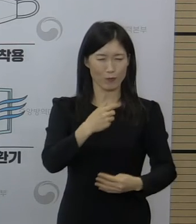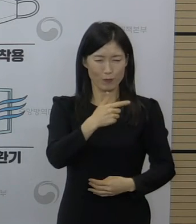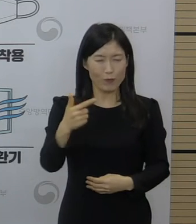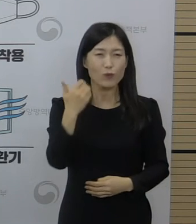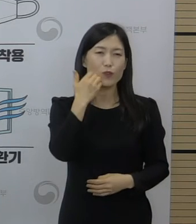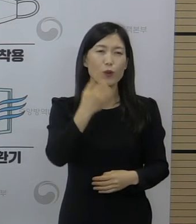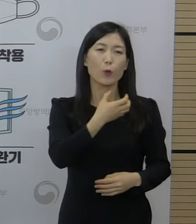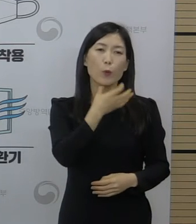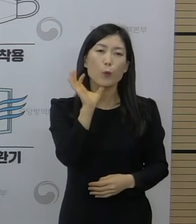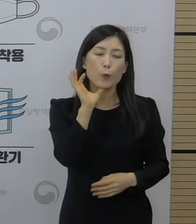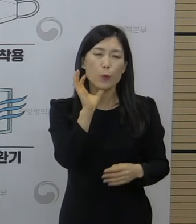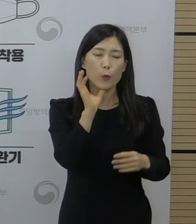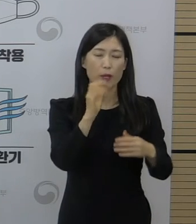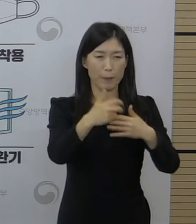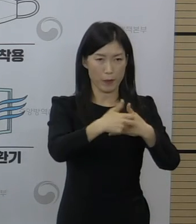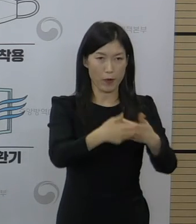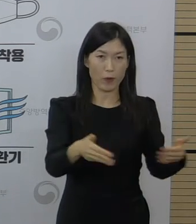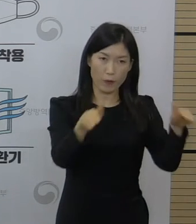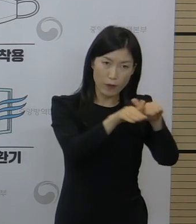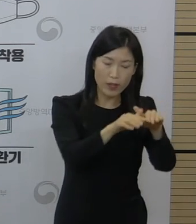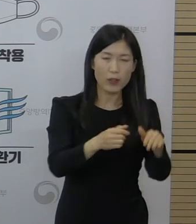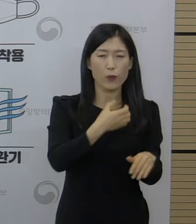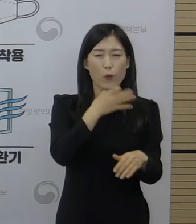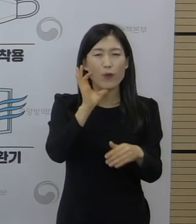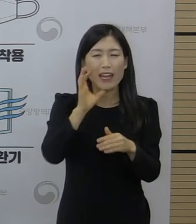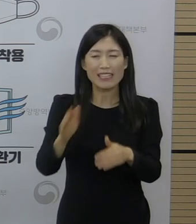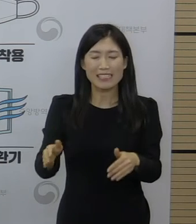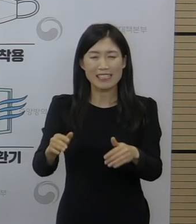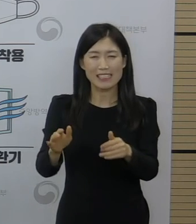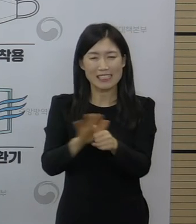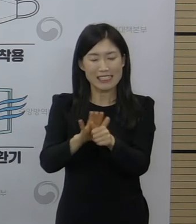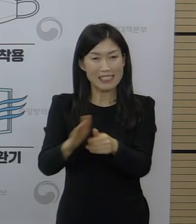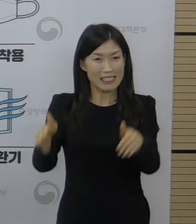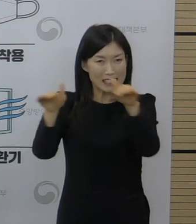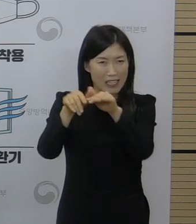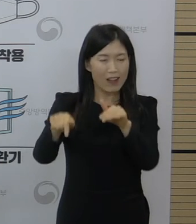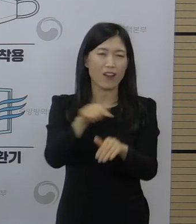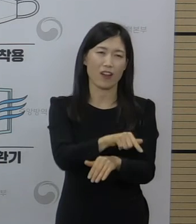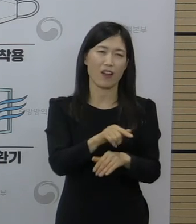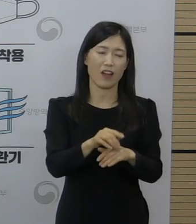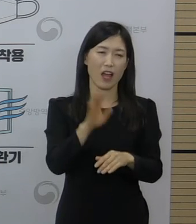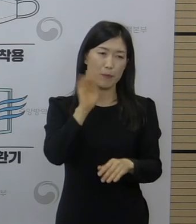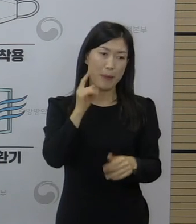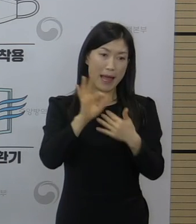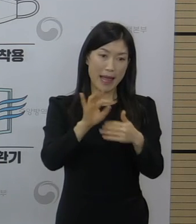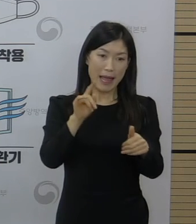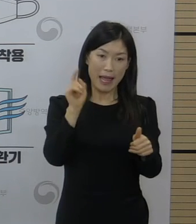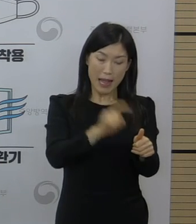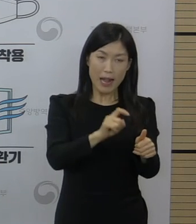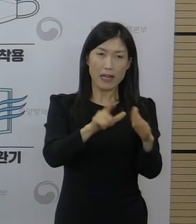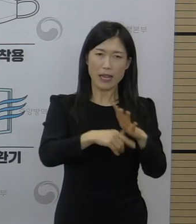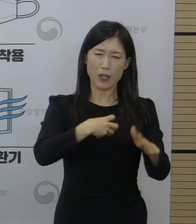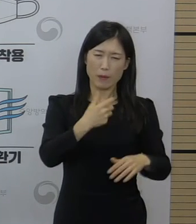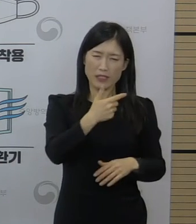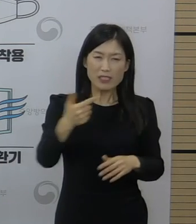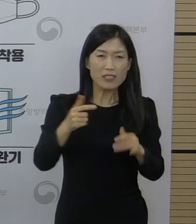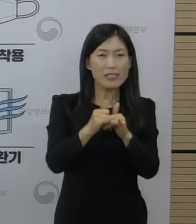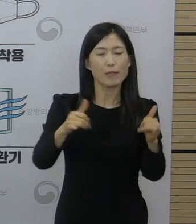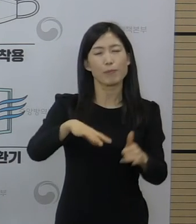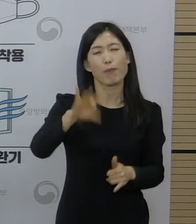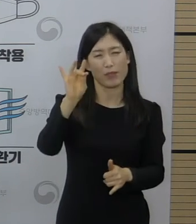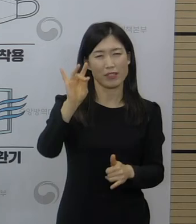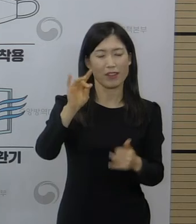그 오미크론 코로나19 변이의 위중증 사망에 취약하신 고위험군을 대상으로 시행을 하게